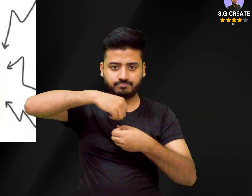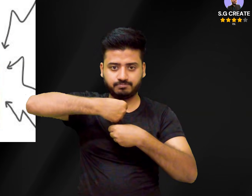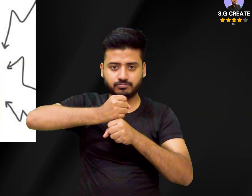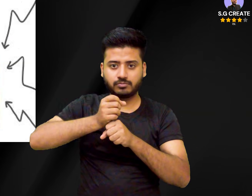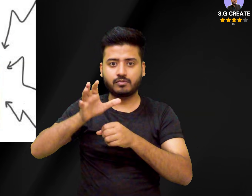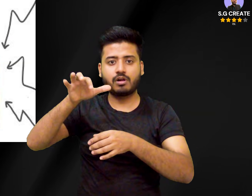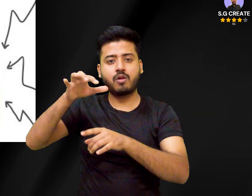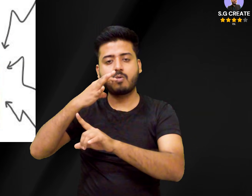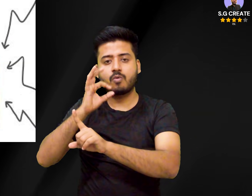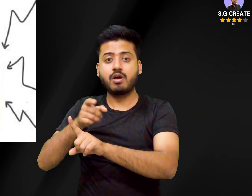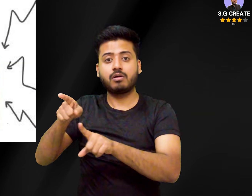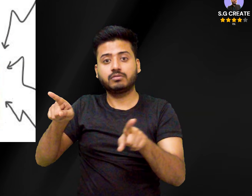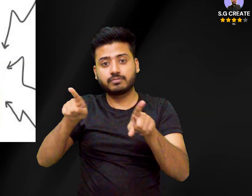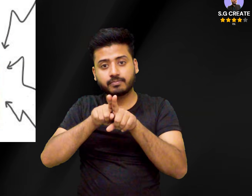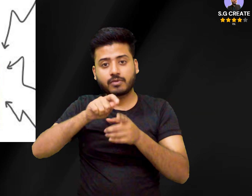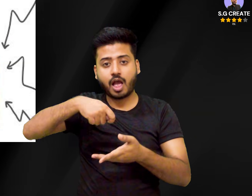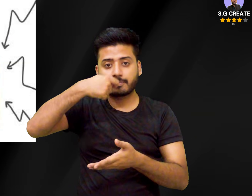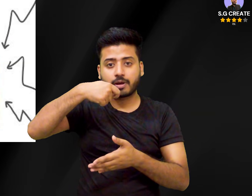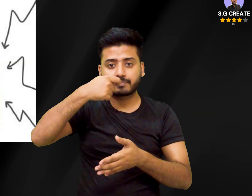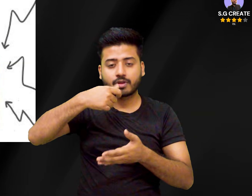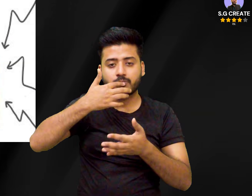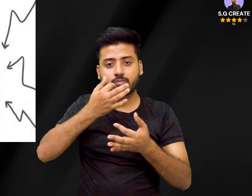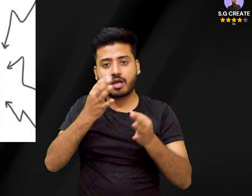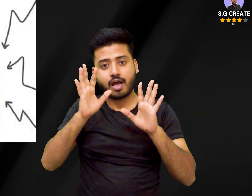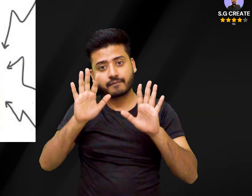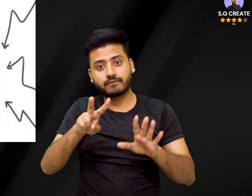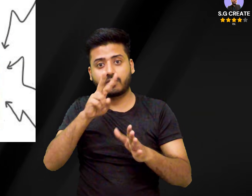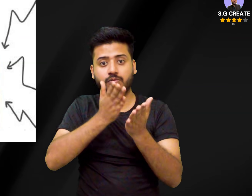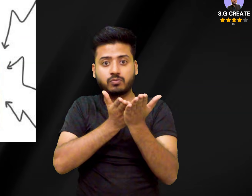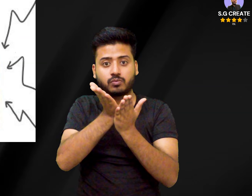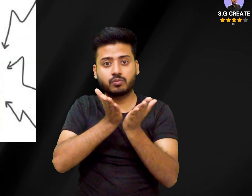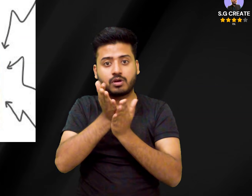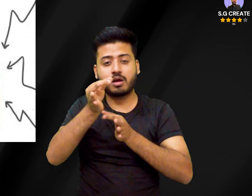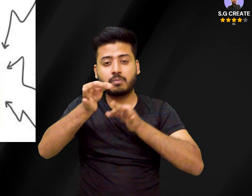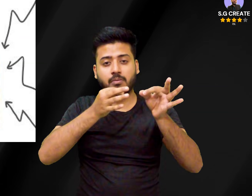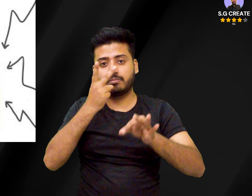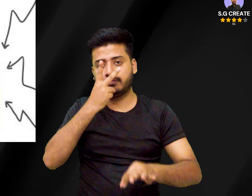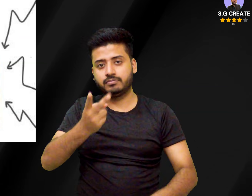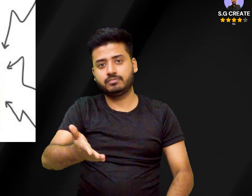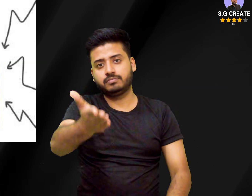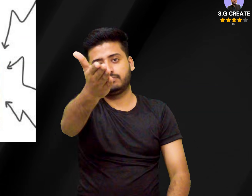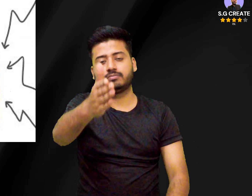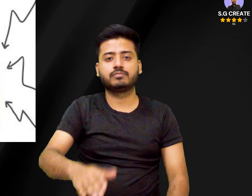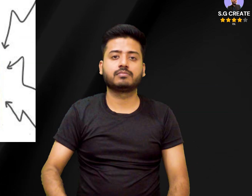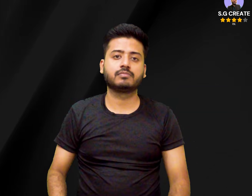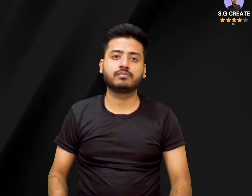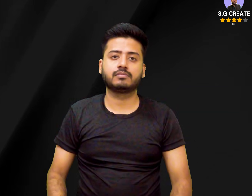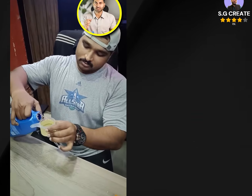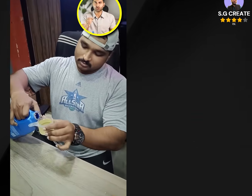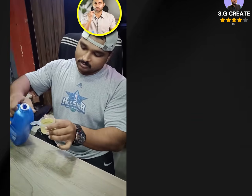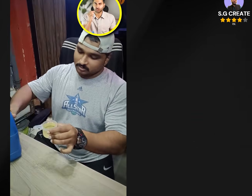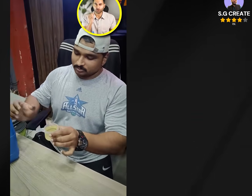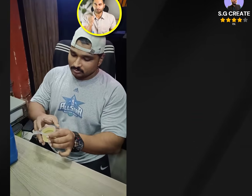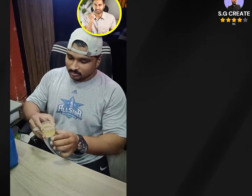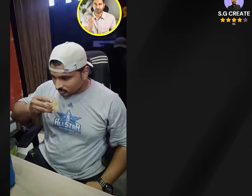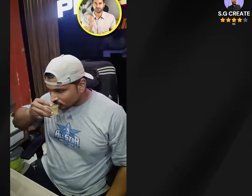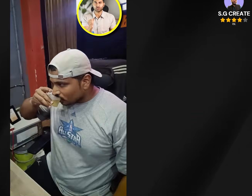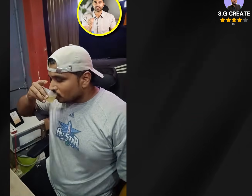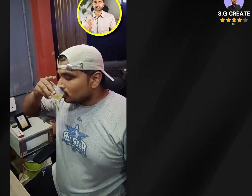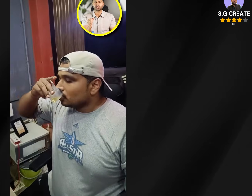or no-heat extraction process preserves more of the natural goodness. To determine if coconut oil is real or कोकोनट ऑयल fake, पीने वाली वीडियो you can देखकर rely लोग on